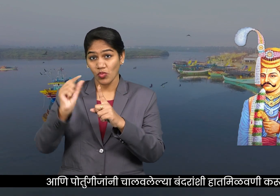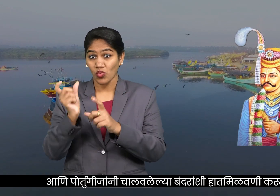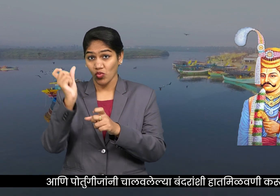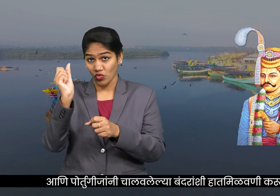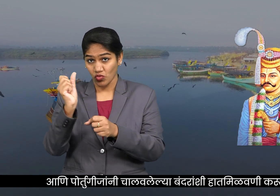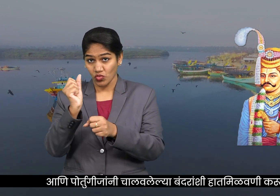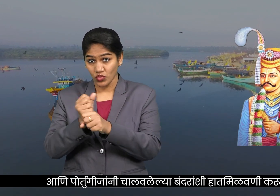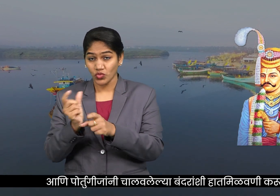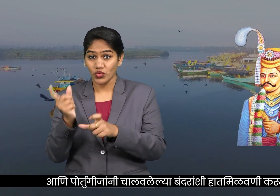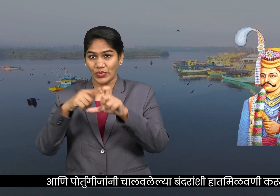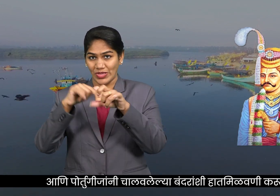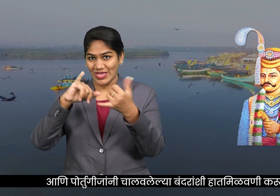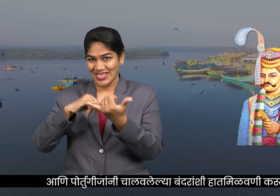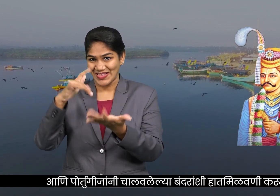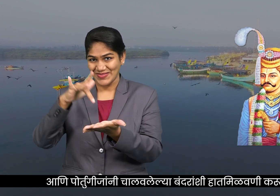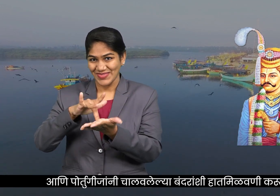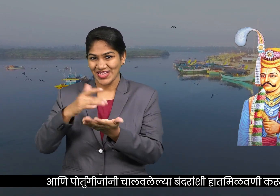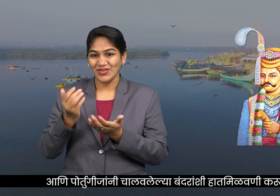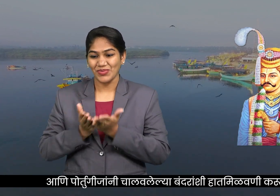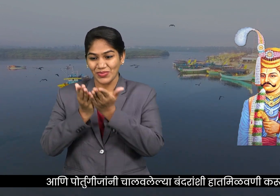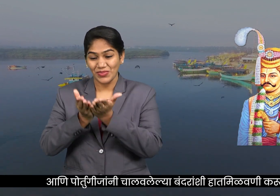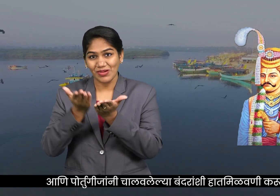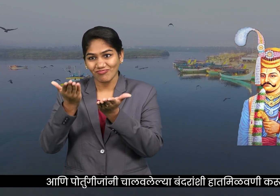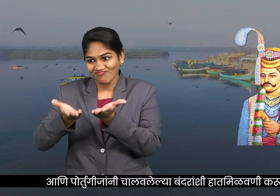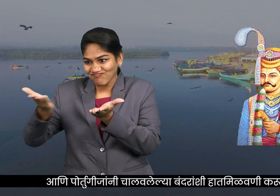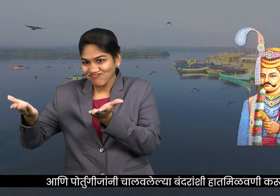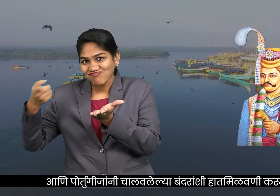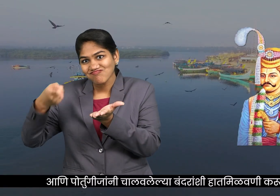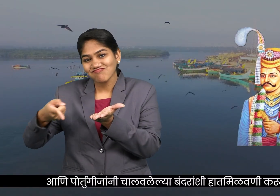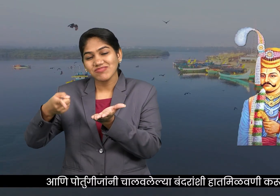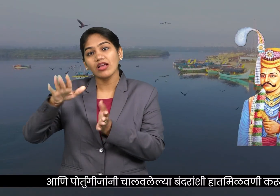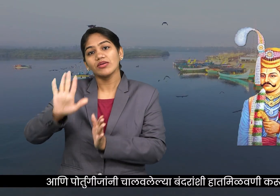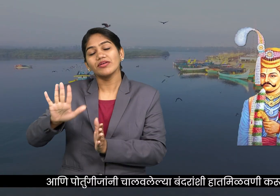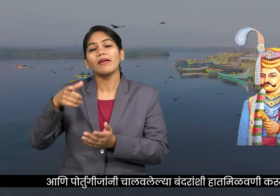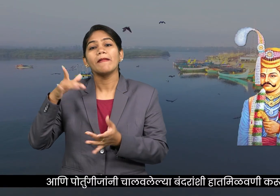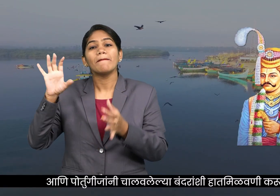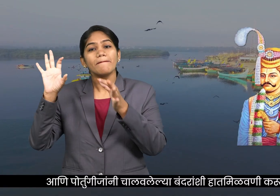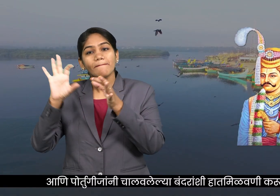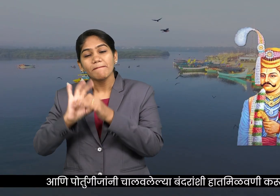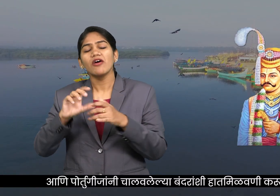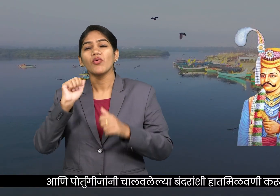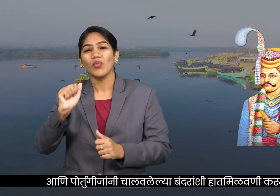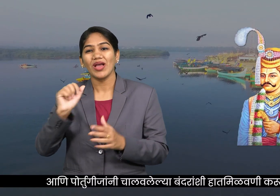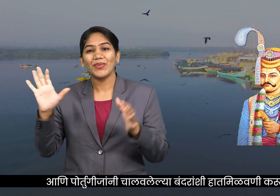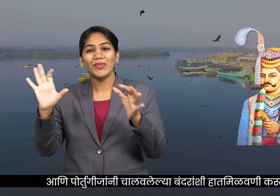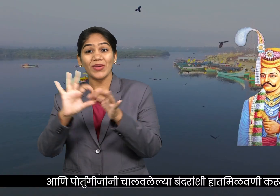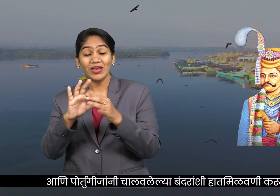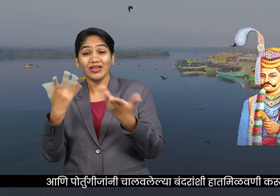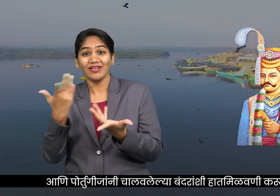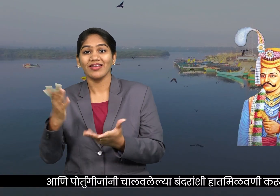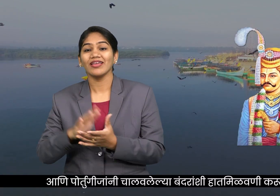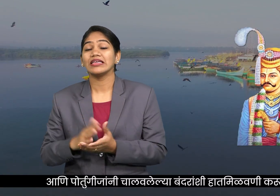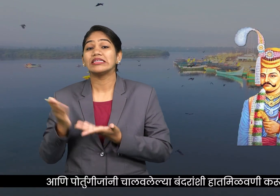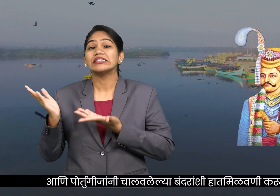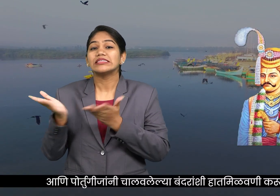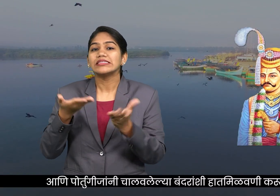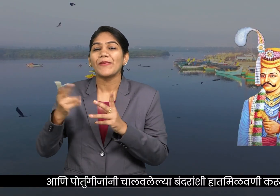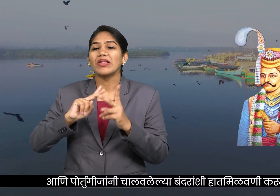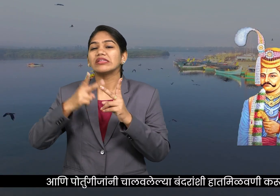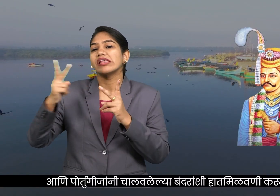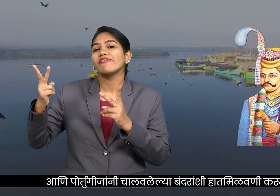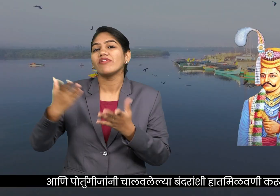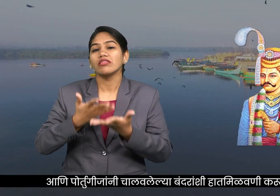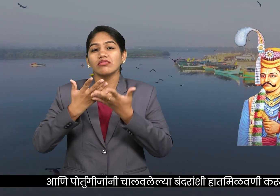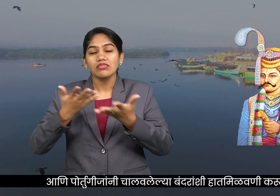पोर्तुगीजांनी चालवलेल्या बंदराशी हाती मिठीवाणी करून पुरवठा केला.